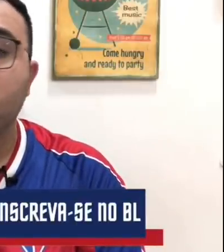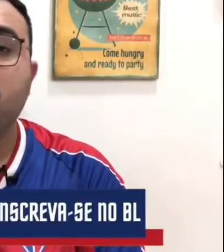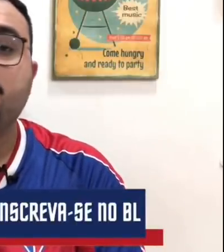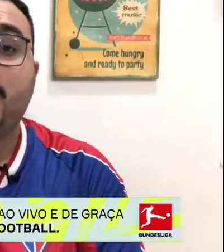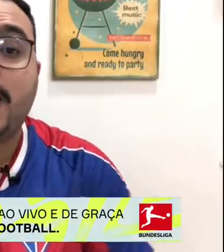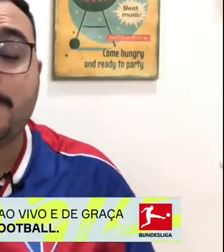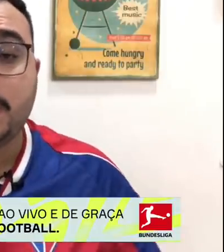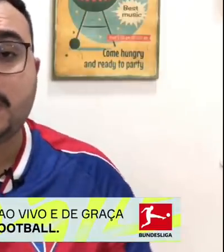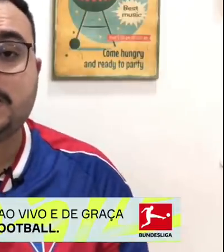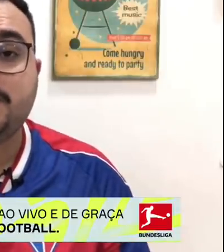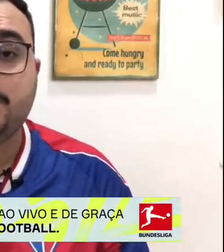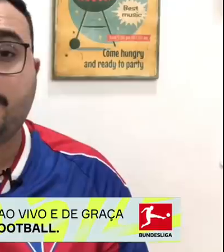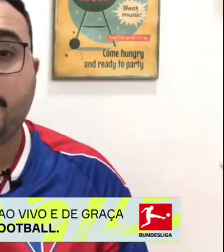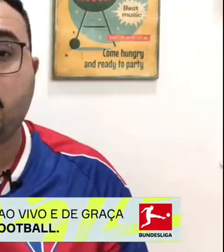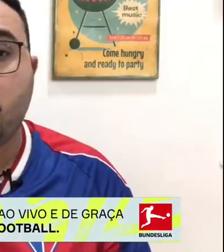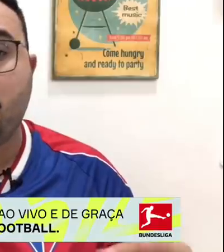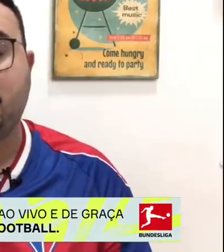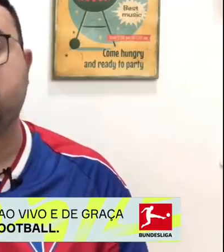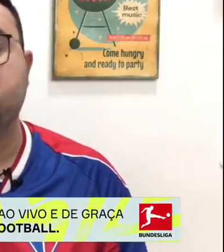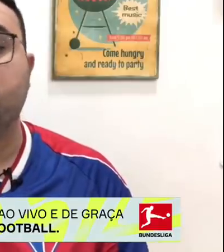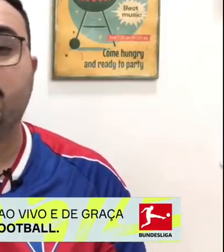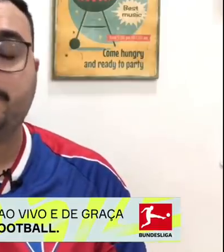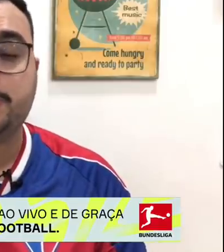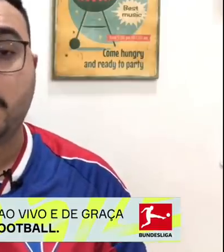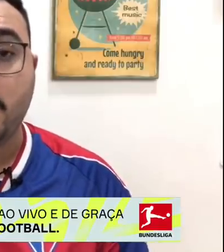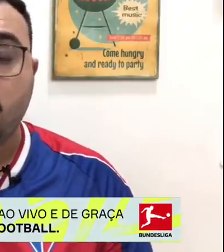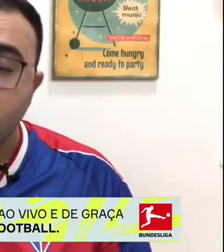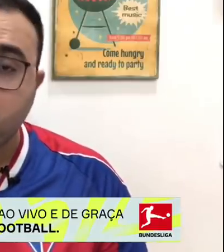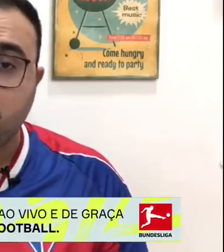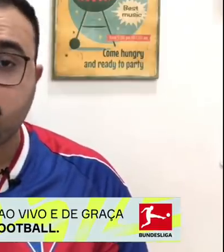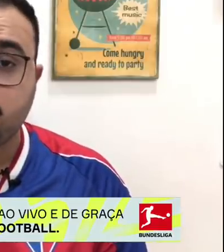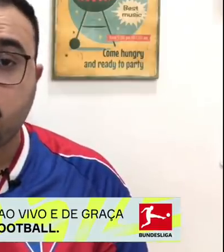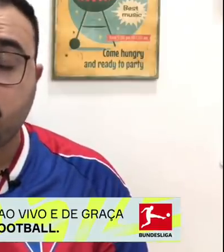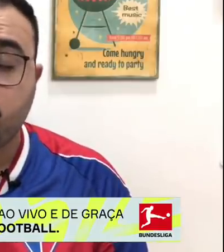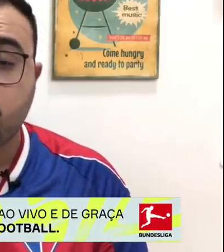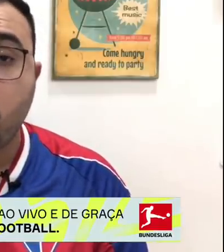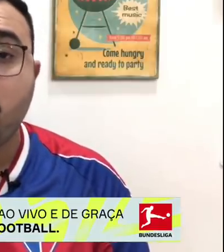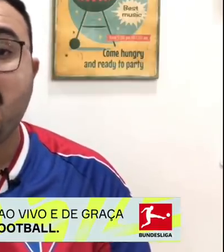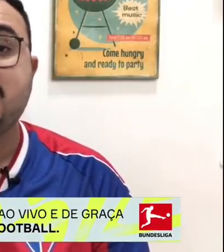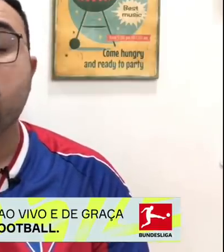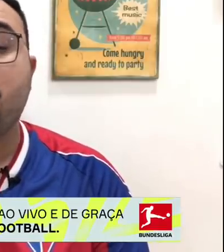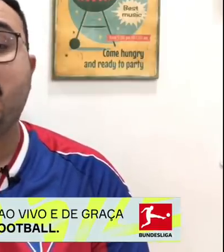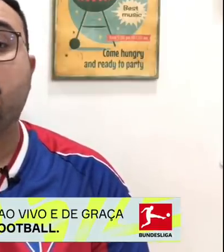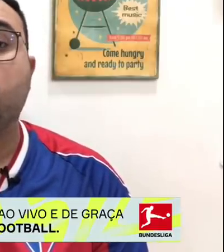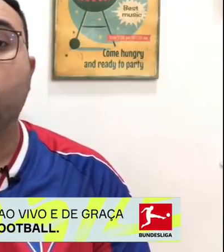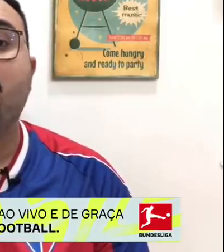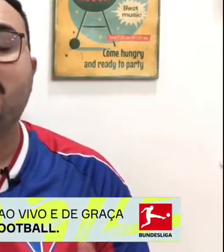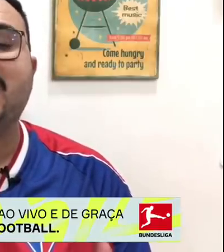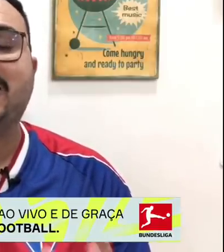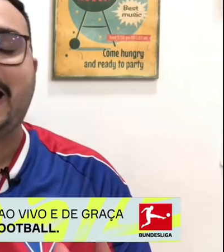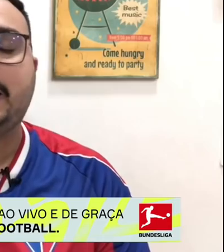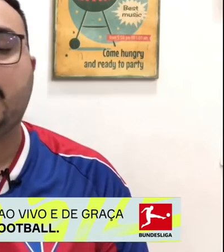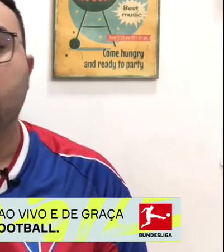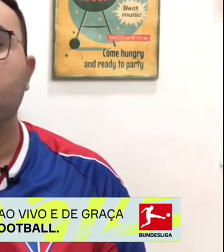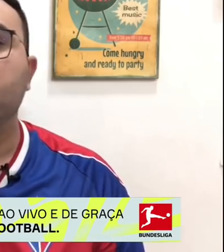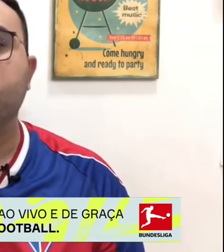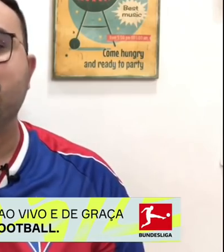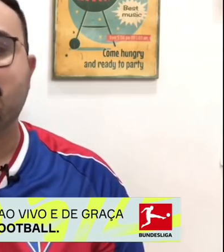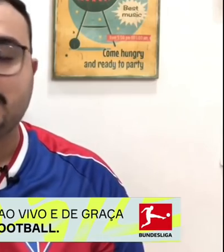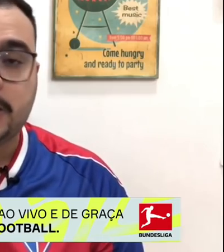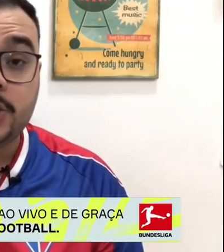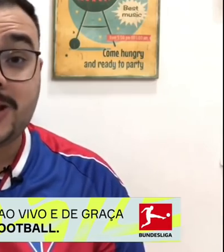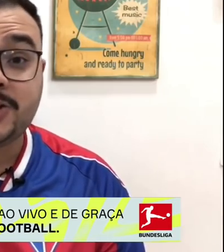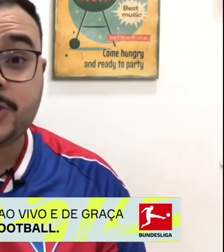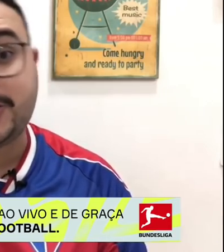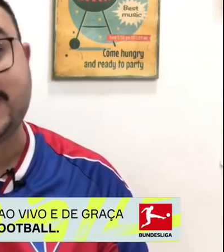inscrito. E eu quero te falar que esse vídeo é feito com o patrocínio do OneFootball, o aplicativo sobre futebol mais completo do planeta.